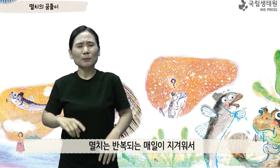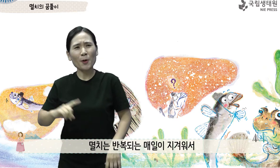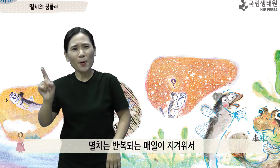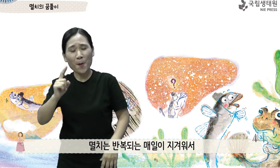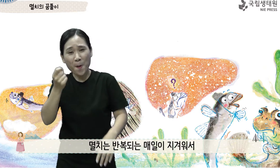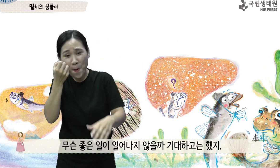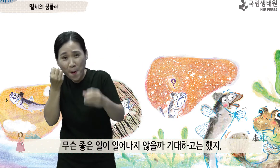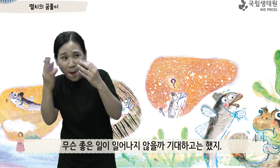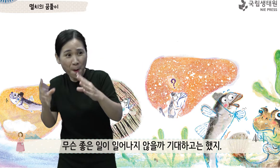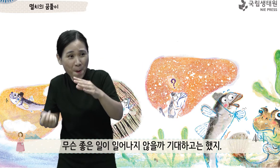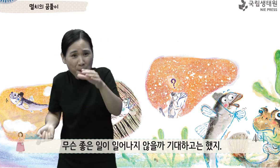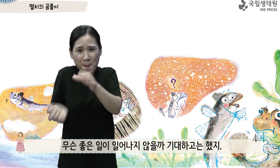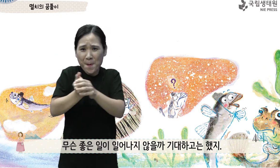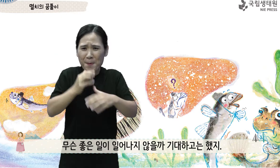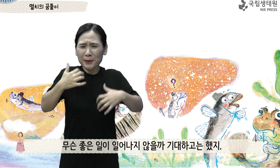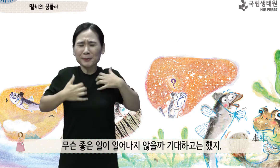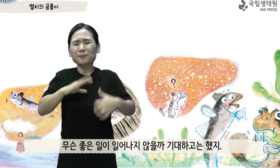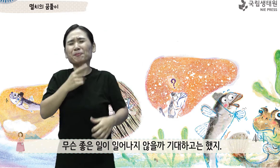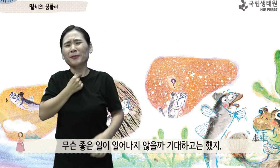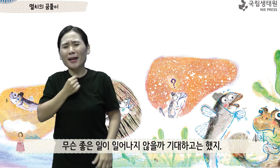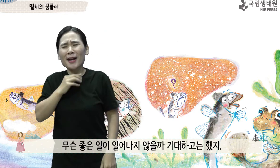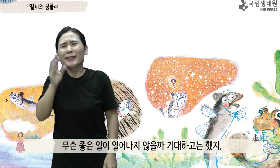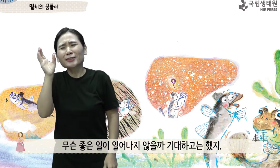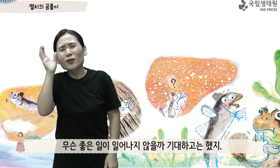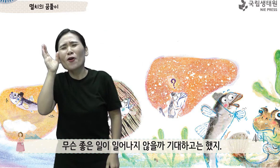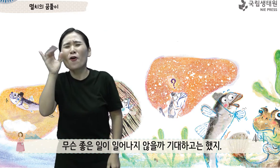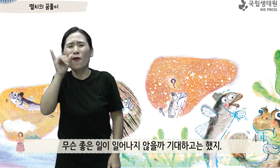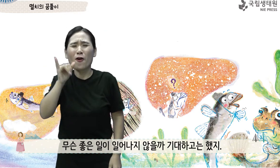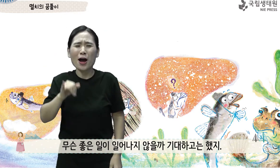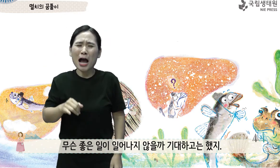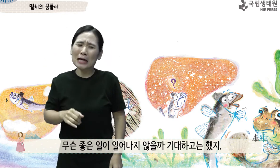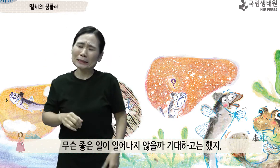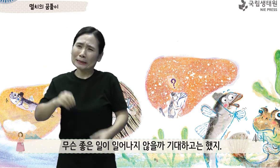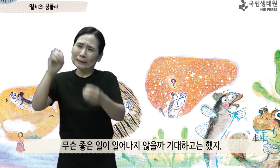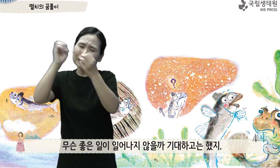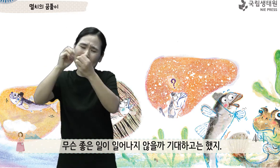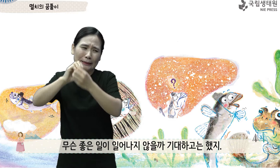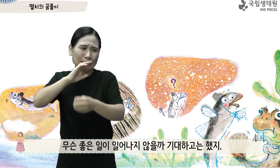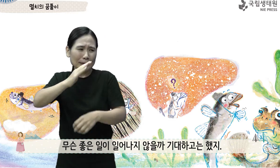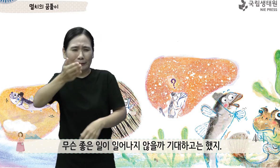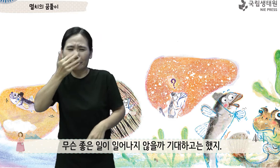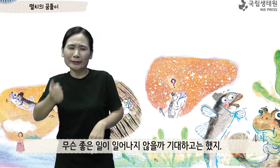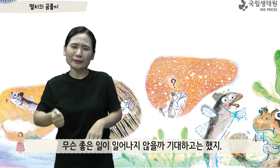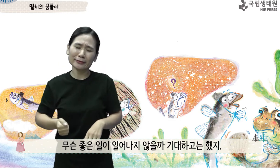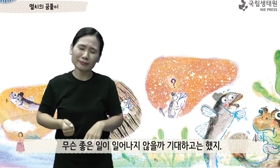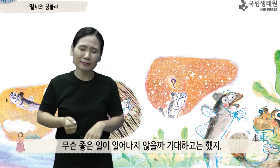좋은 일이 일어나지 않을까 기대하고는 했지.